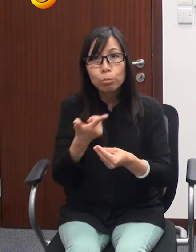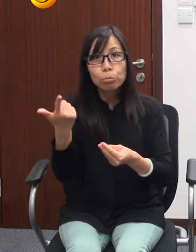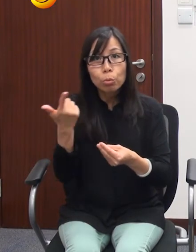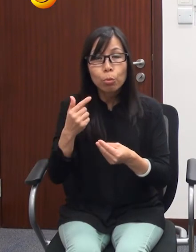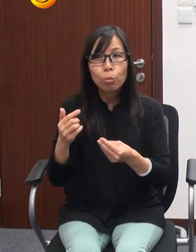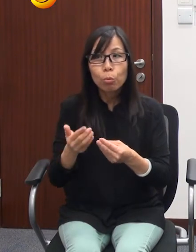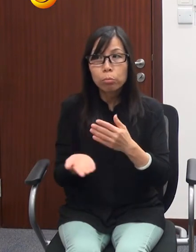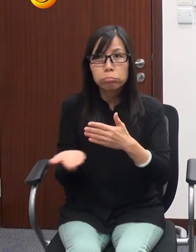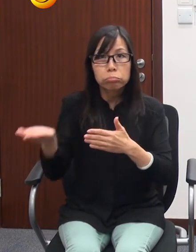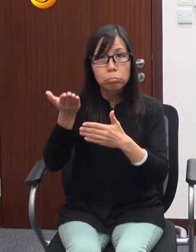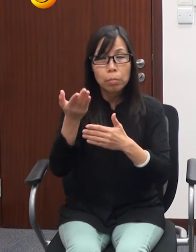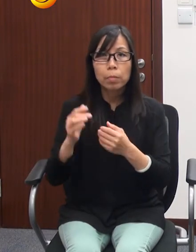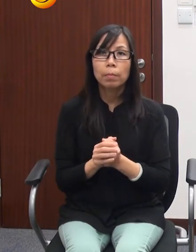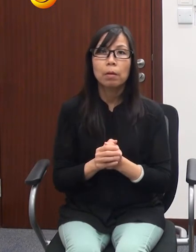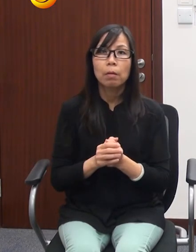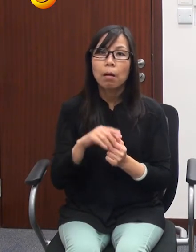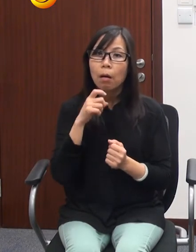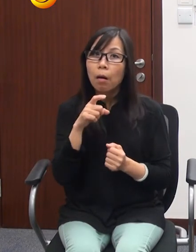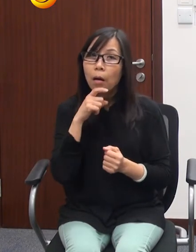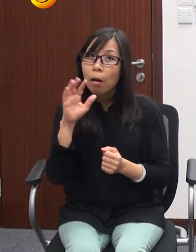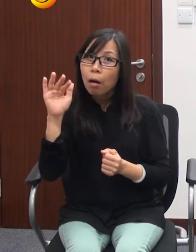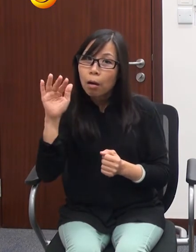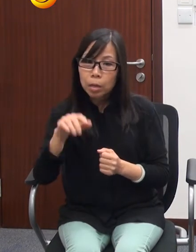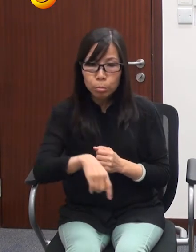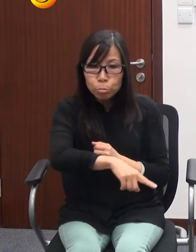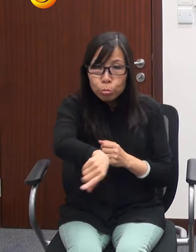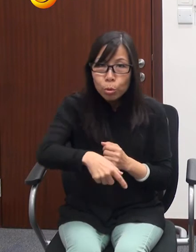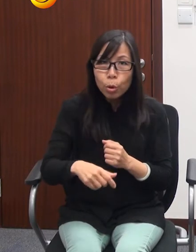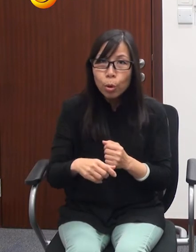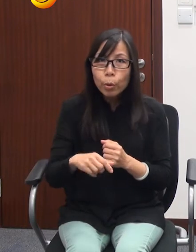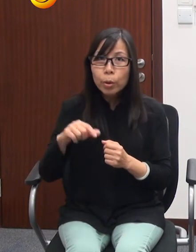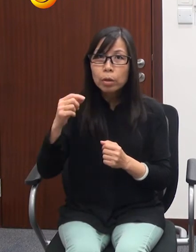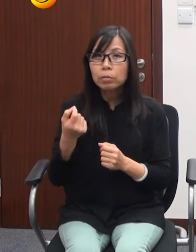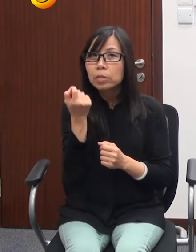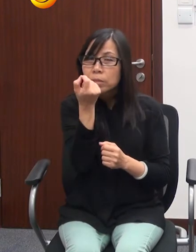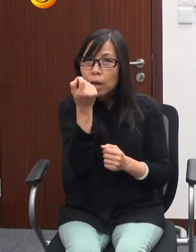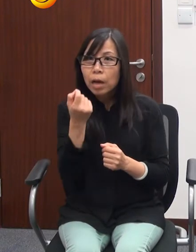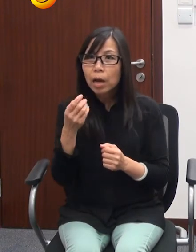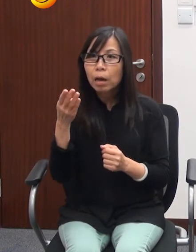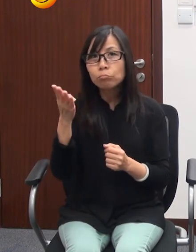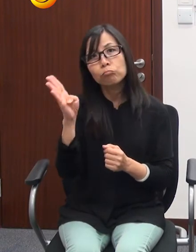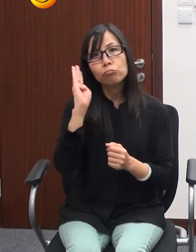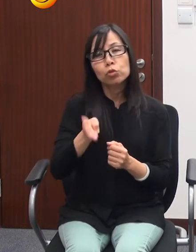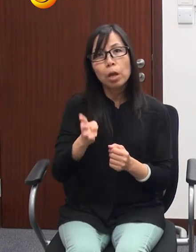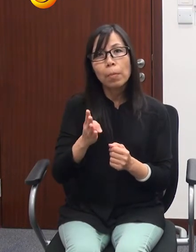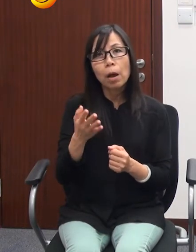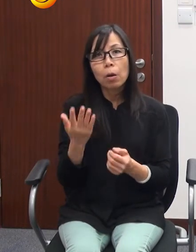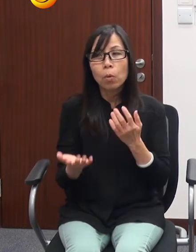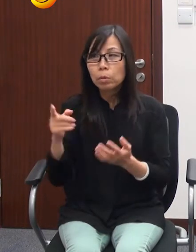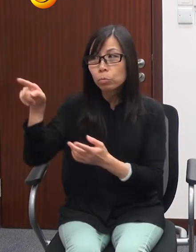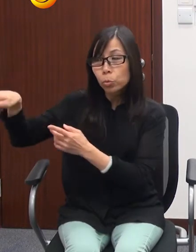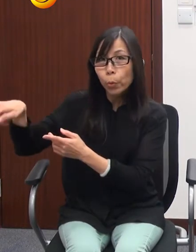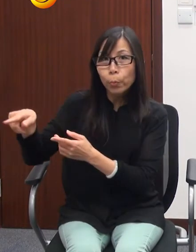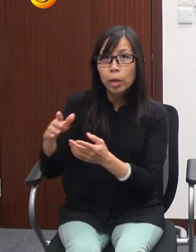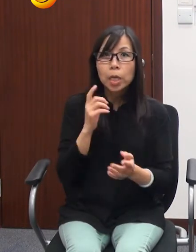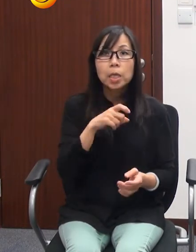係喂，其實可能某啲區嗰爭嗰可能四百票咧，咁其實可能對交納咗五六百票咧，唔多唔少亦都可能